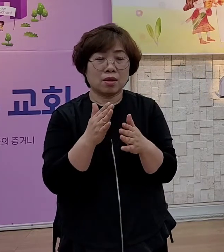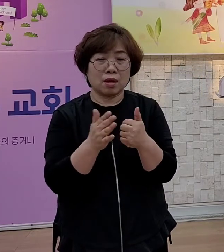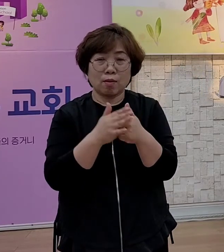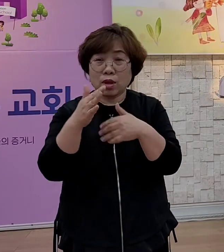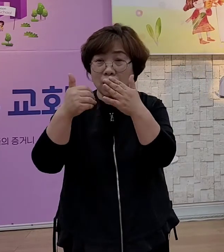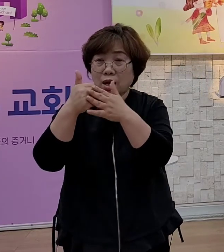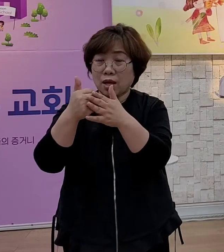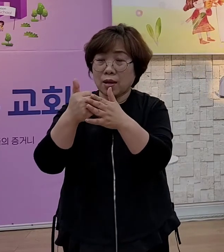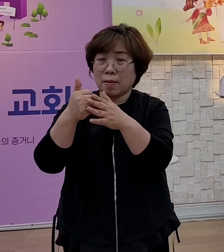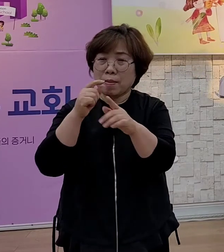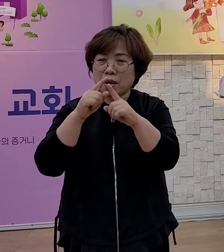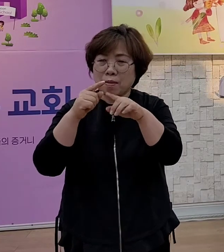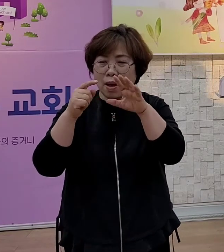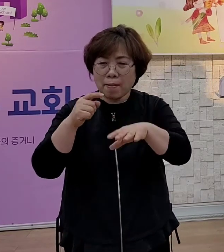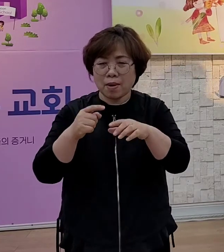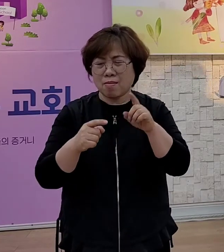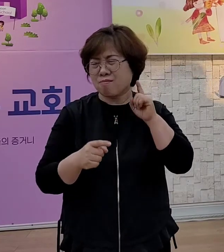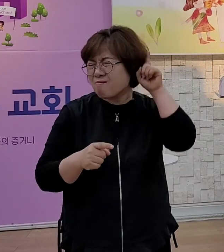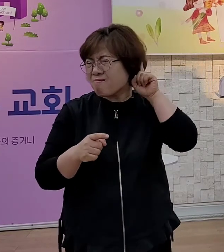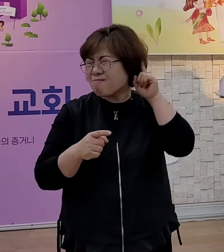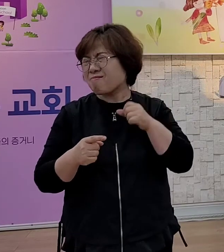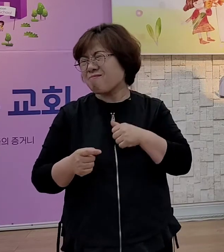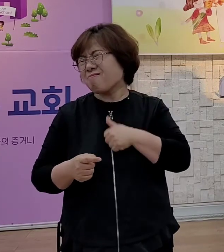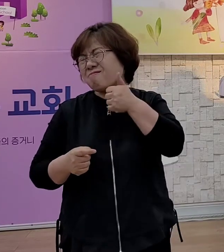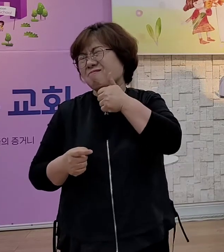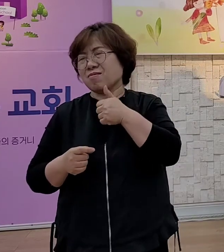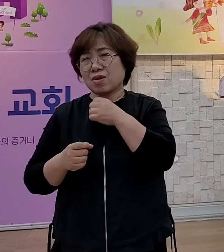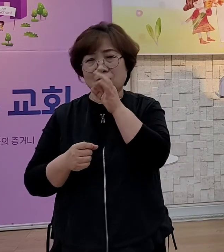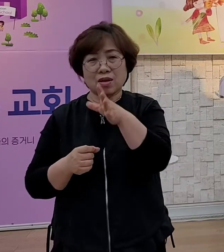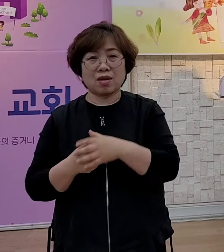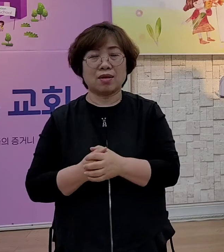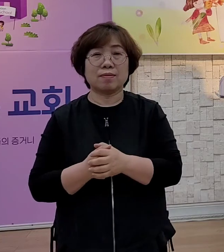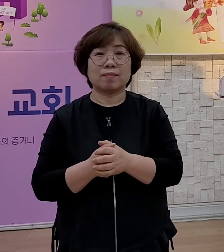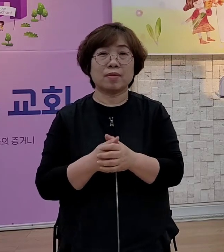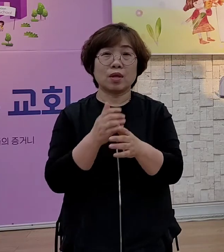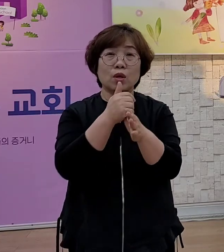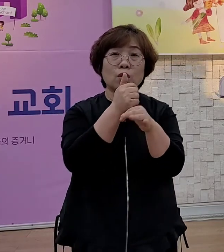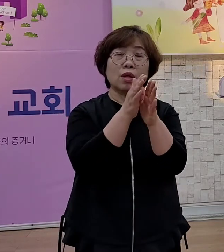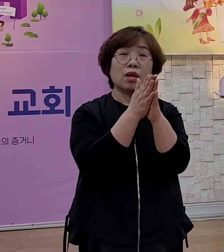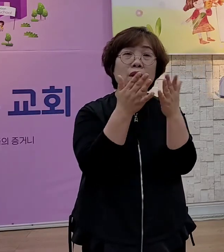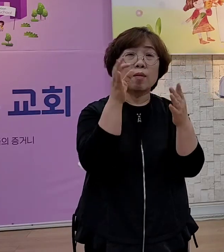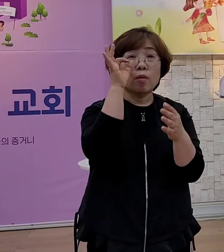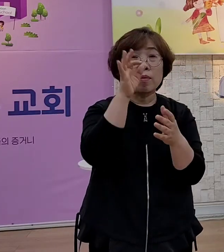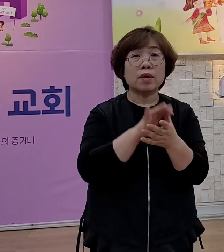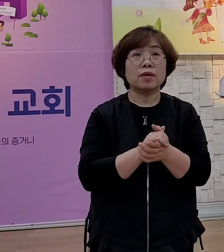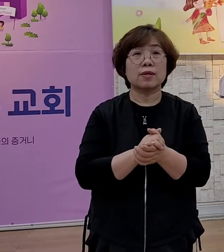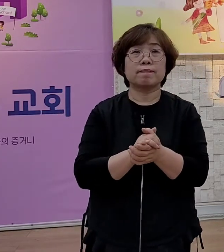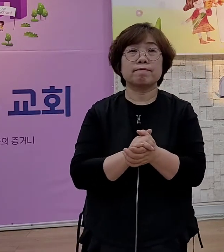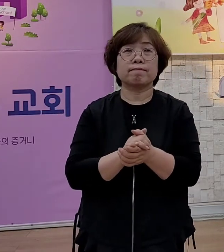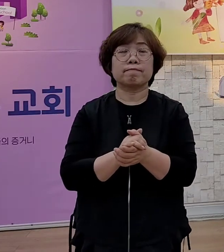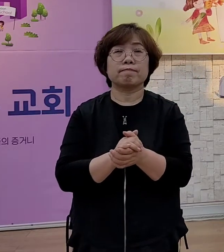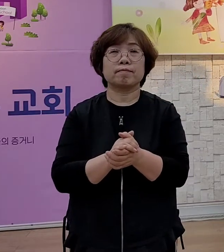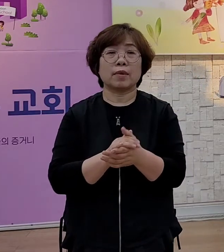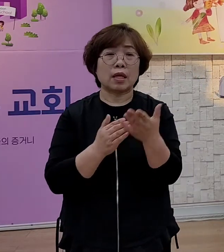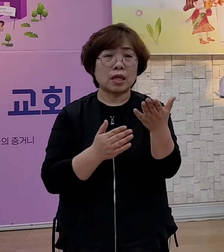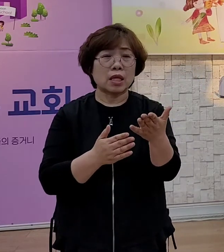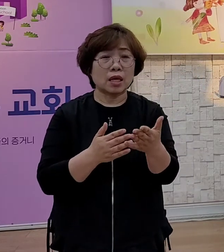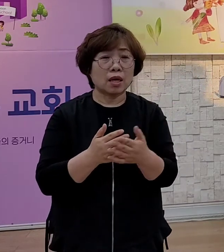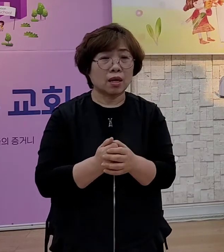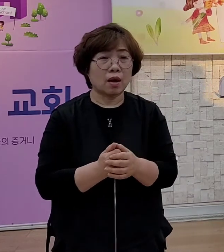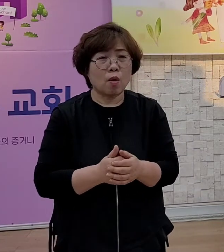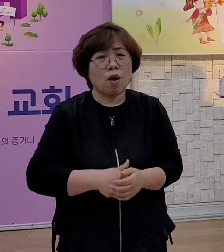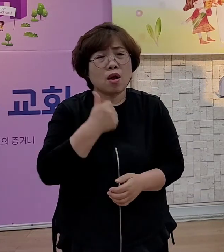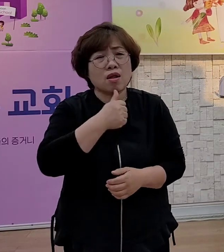앞에 요나가 막 핏대를 세웁니다. 그죠? 여러분, 요나서 4장 4절에 보면 하나님이 이렇게까지 묻습니다. 네가 성내는 게